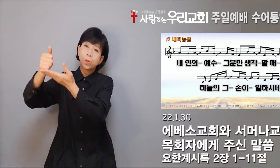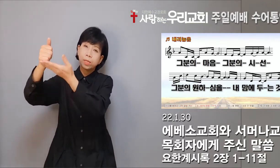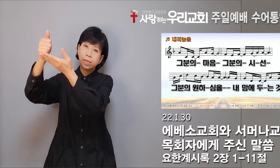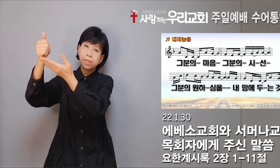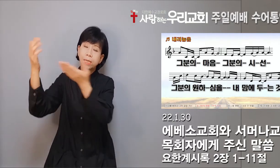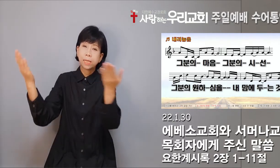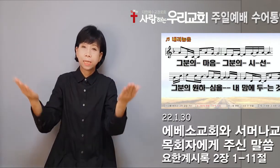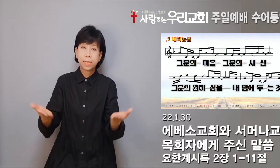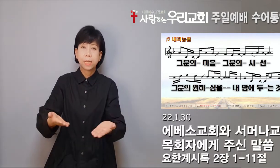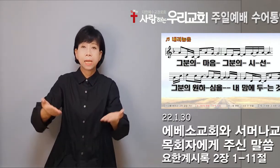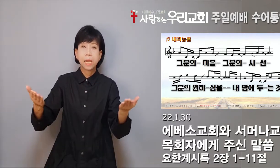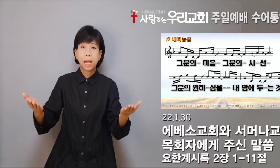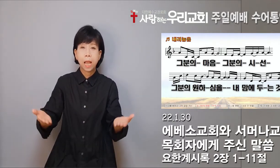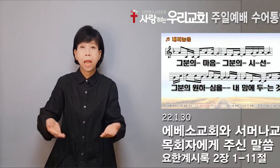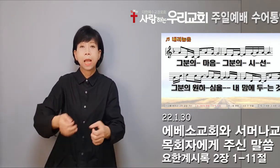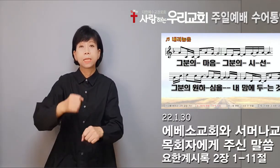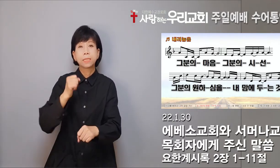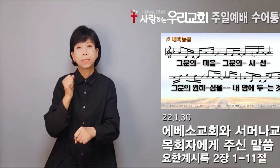일하시네.